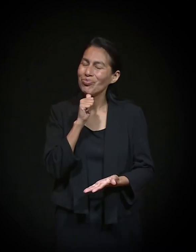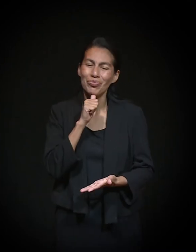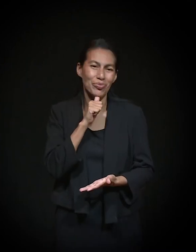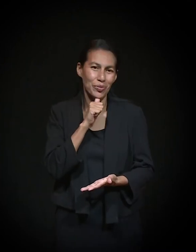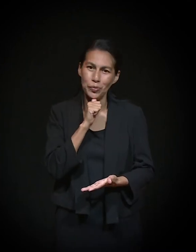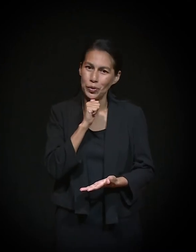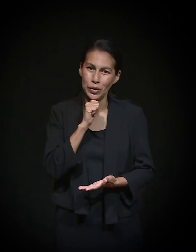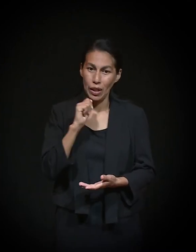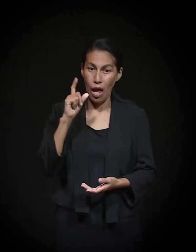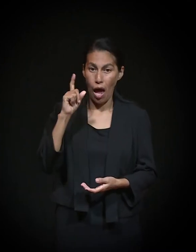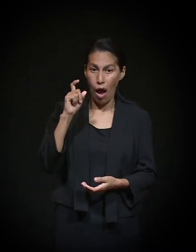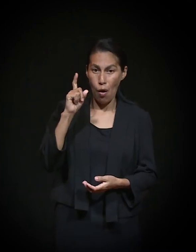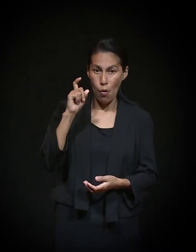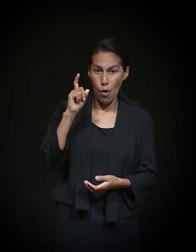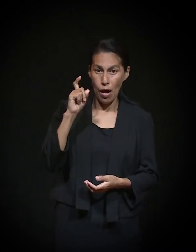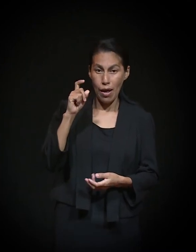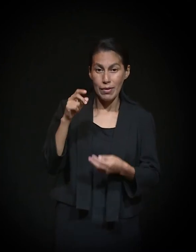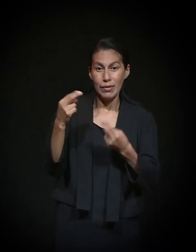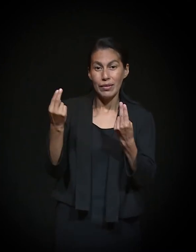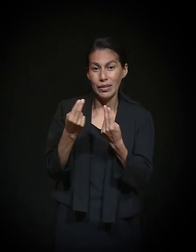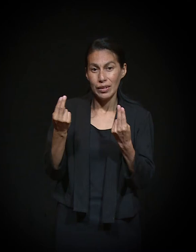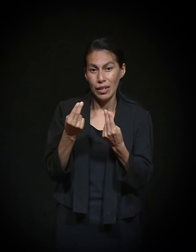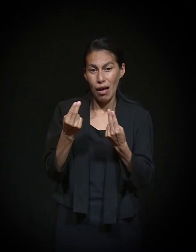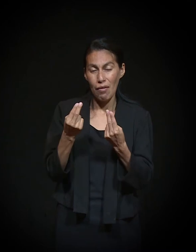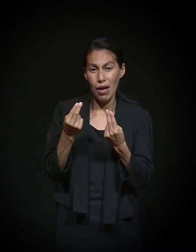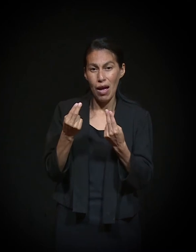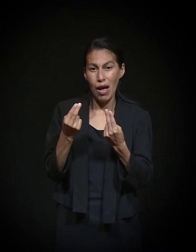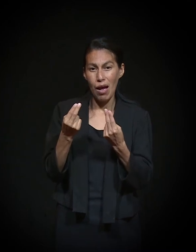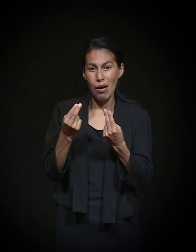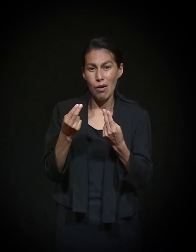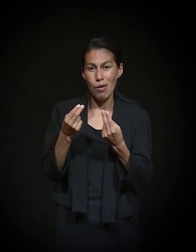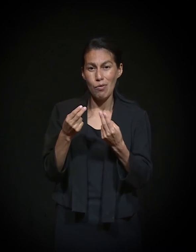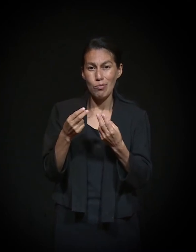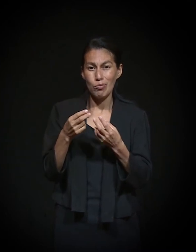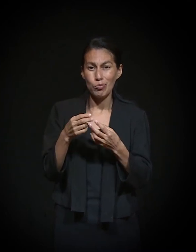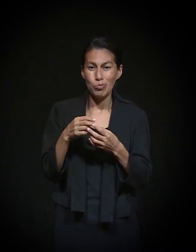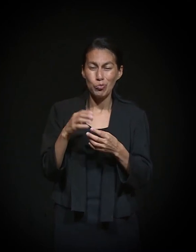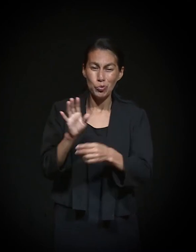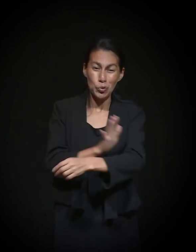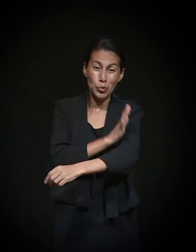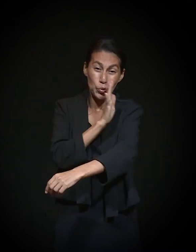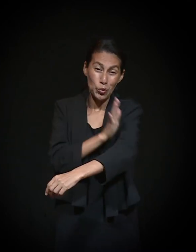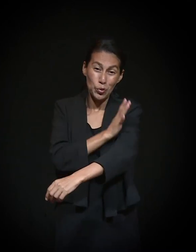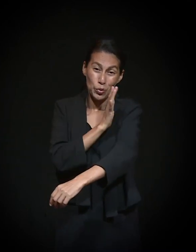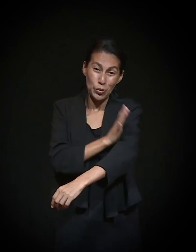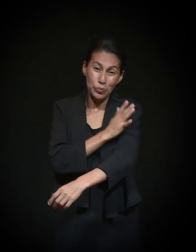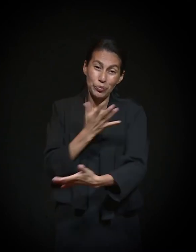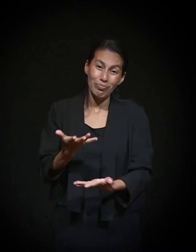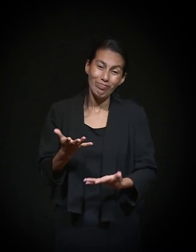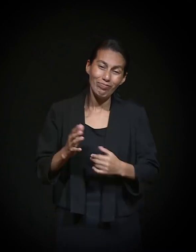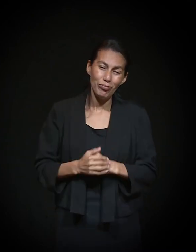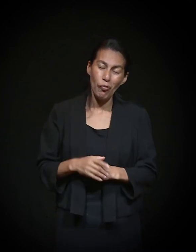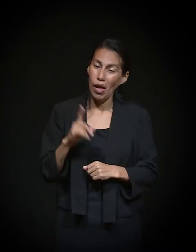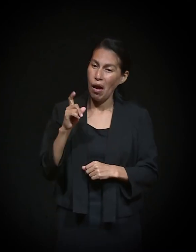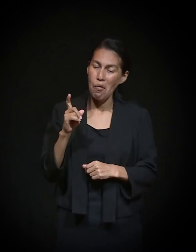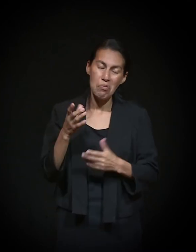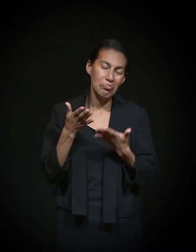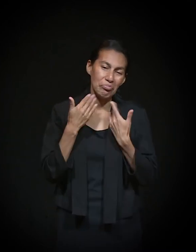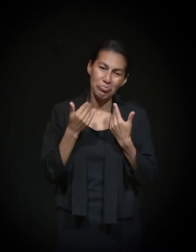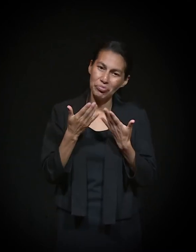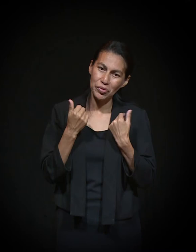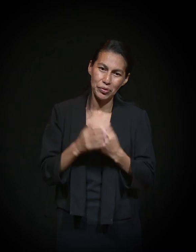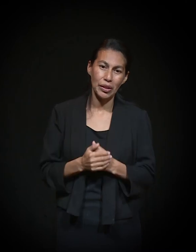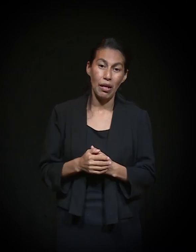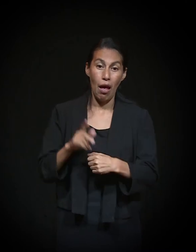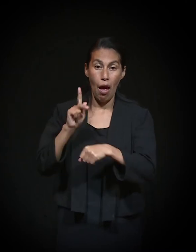También el agua se conservaba con una bomba eléctrica. Entonces, no teníamos